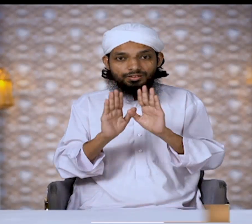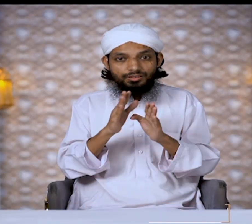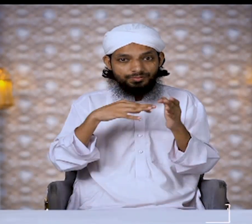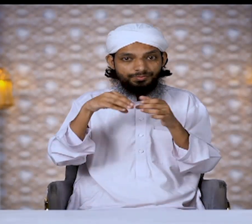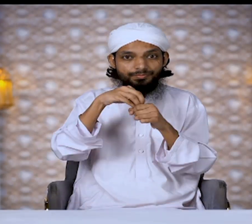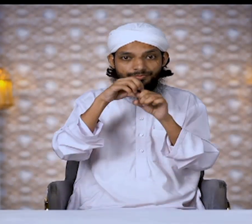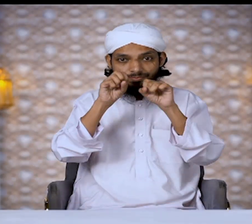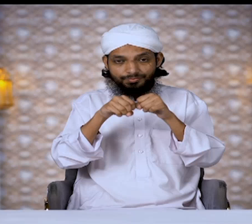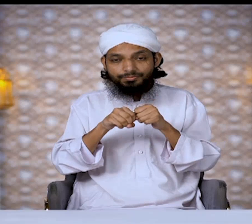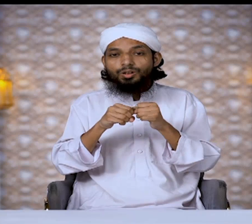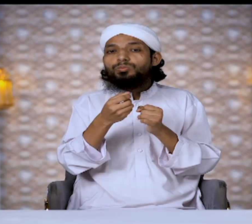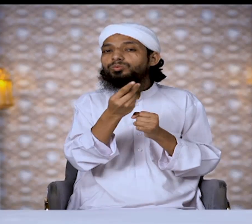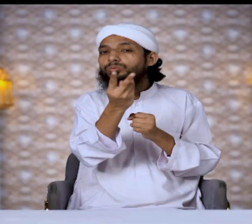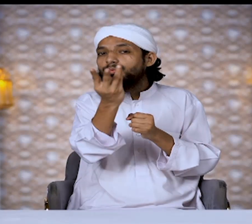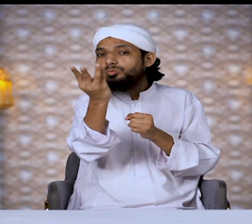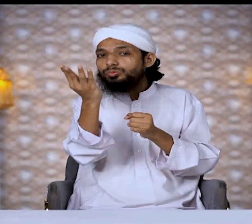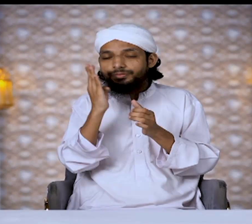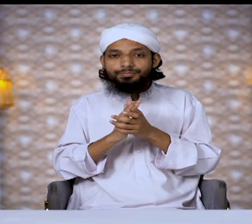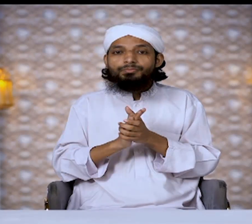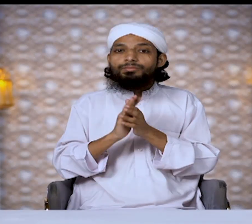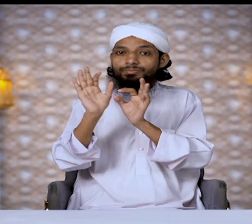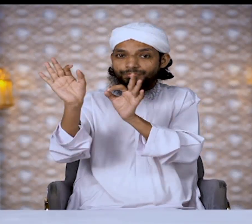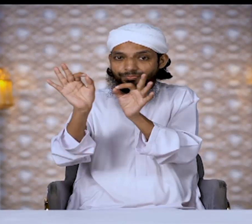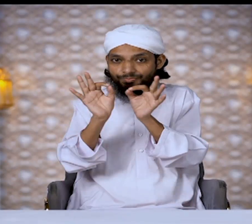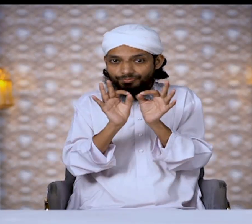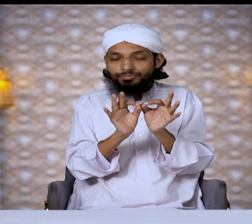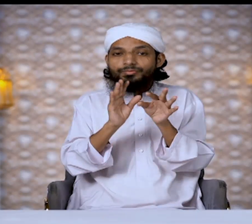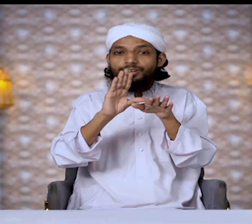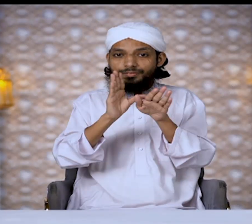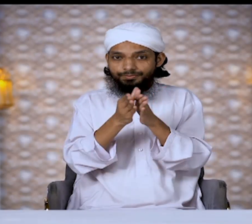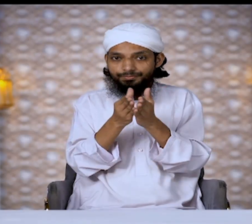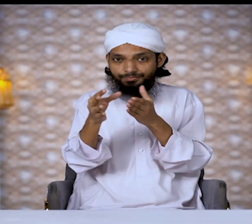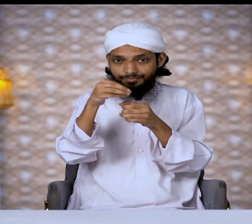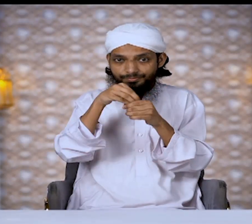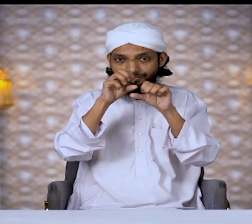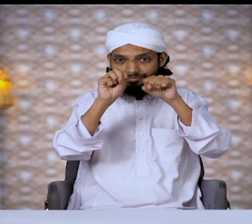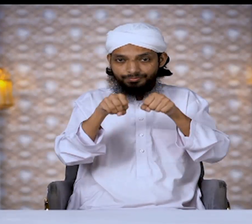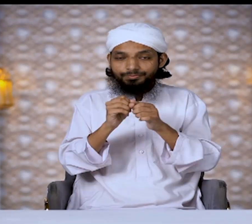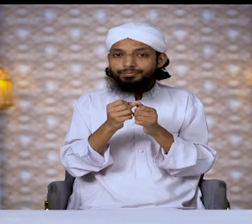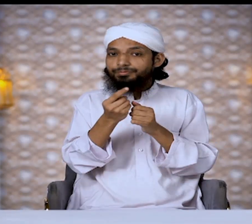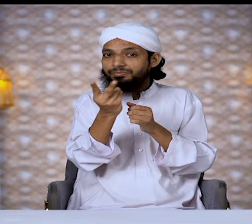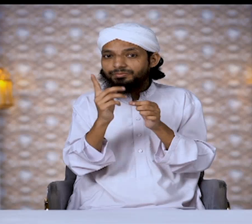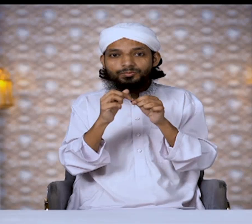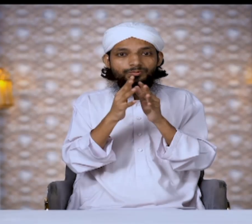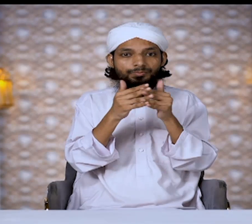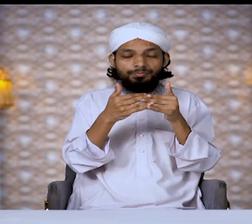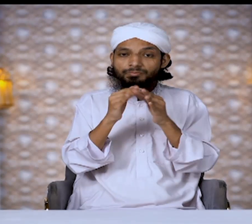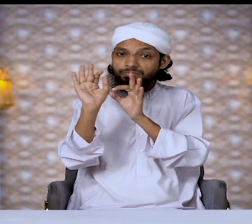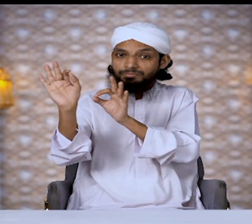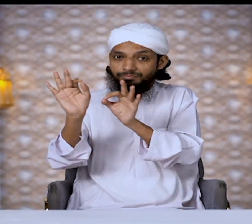تحقیق موجود ہے۔ دیگر مذاہب فقہیہ کے قوانین اور جزیات کا علم بھی شامل ہے۔ ہر مسئلے میں قرآن و سنت کی پیروی کا اہتمام